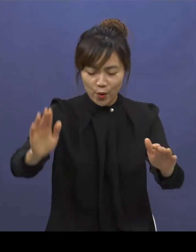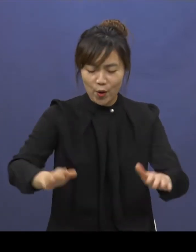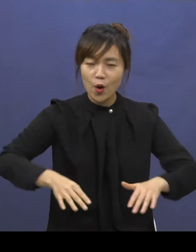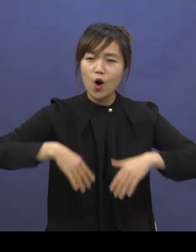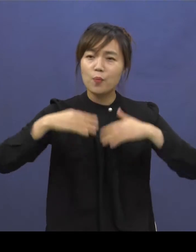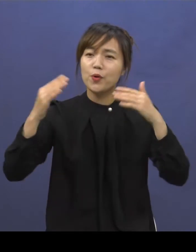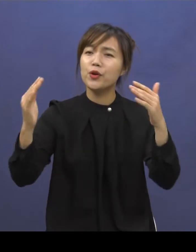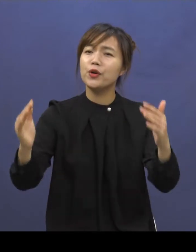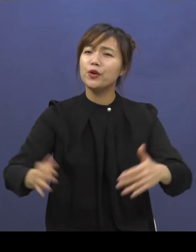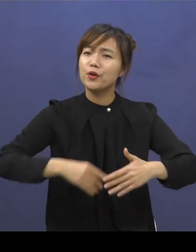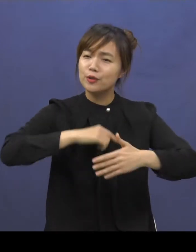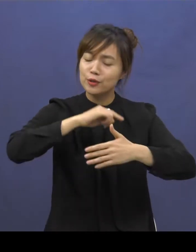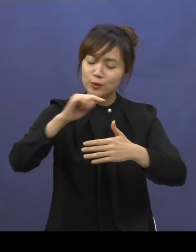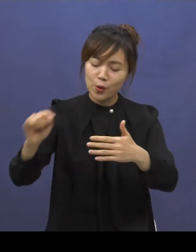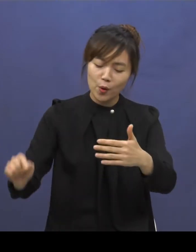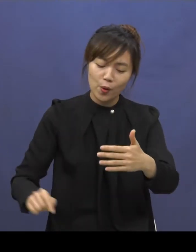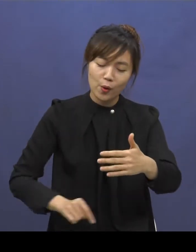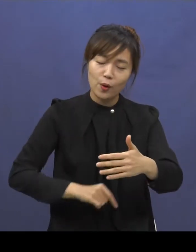폭풍